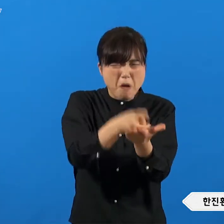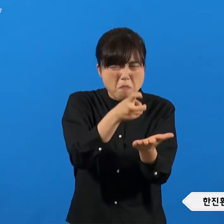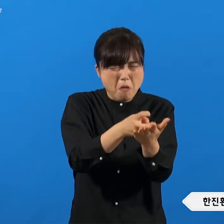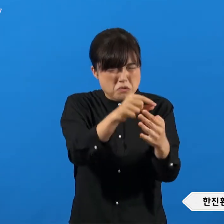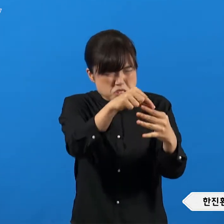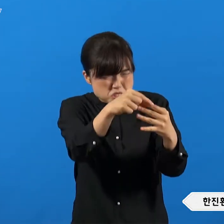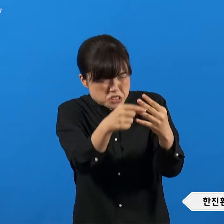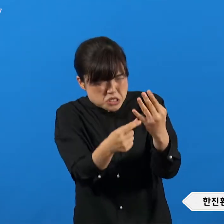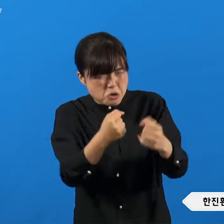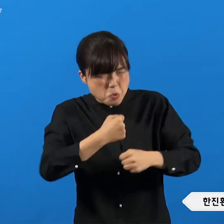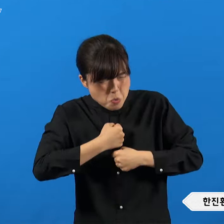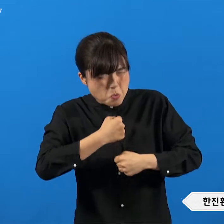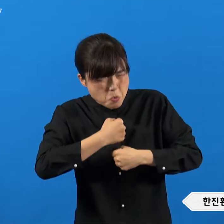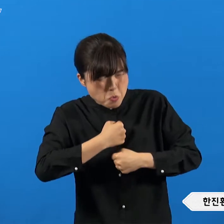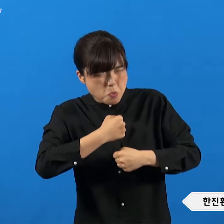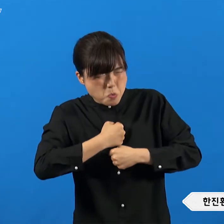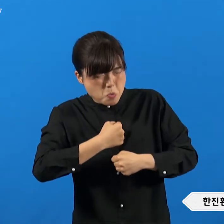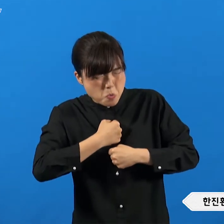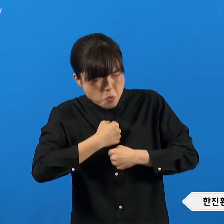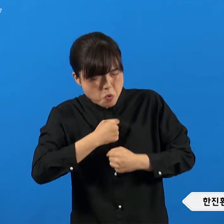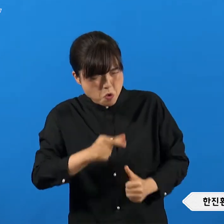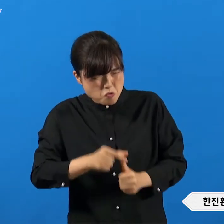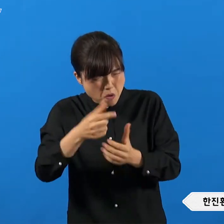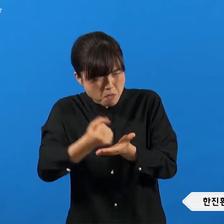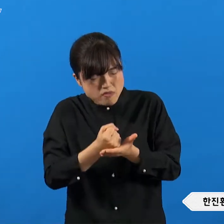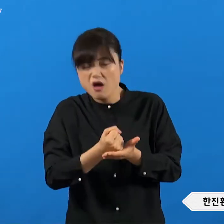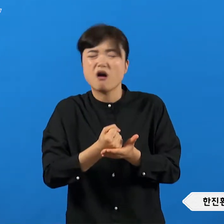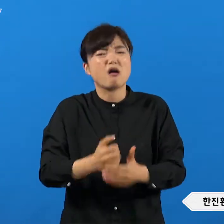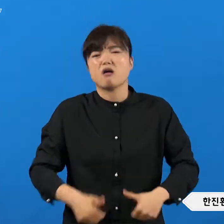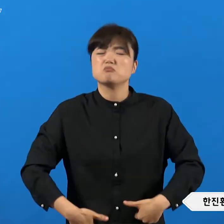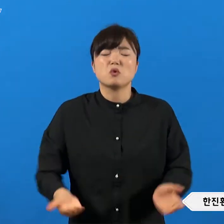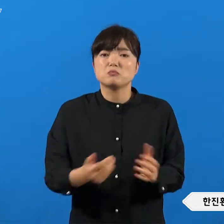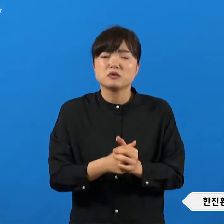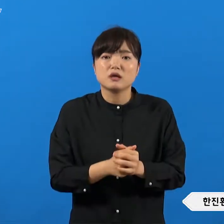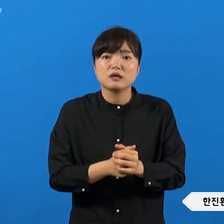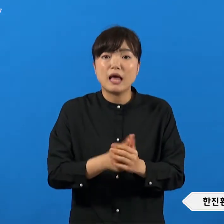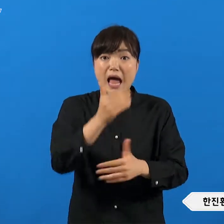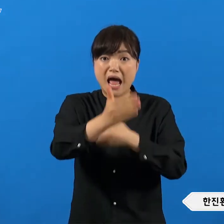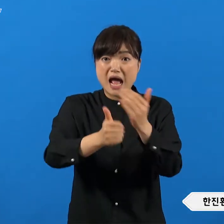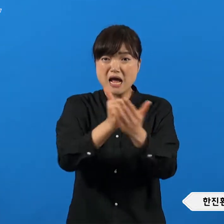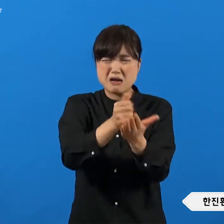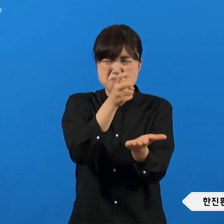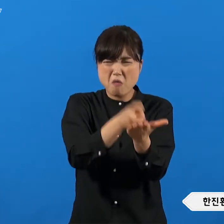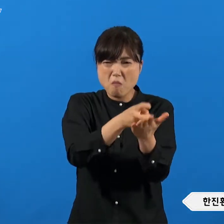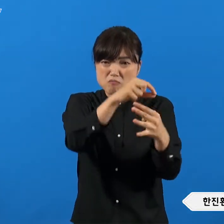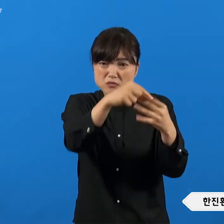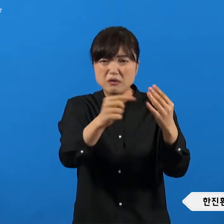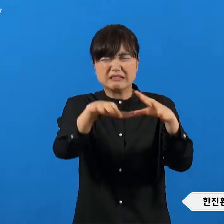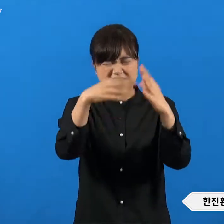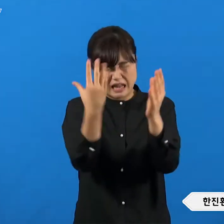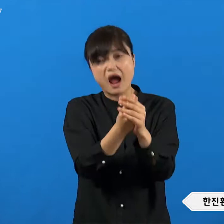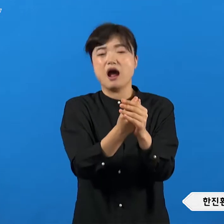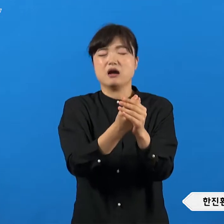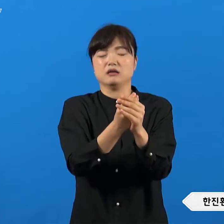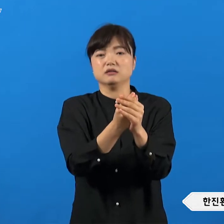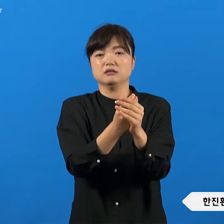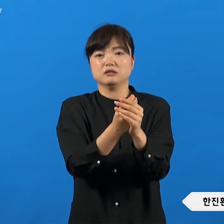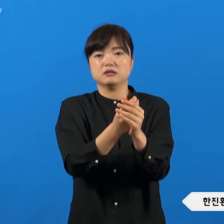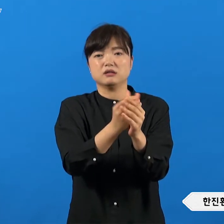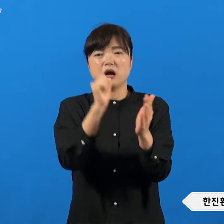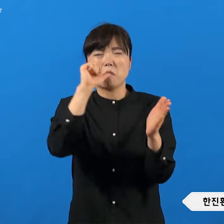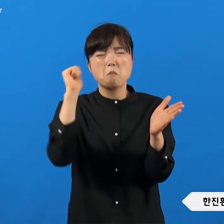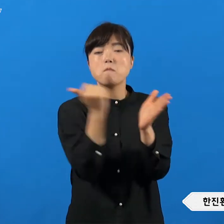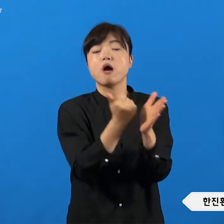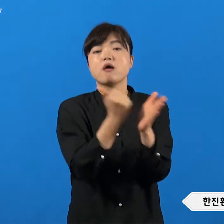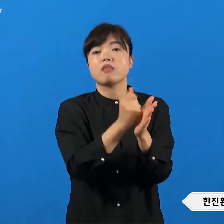율법의 조문을 지켜서 구원받을 필요가 없기 때문입니다. 하나님 그래서 조문은 아예 십자가에 못 박아 버렸다.